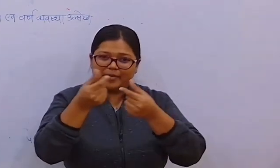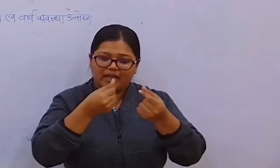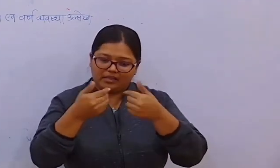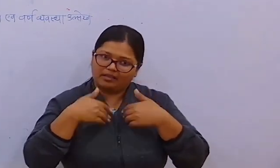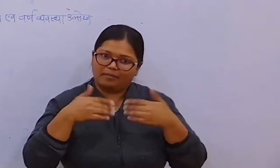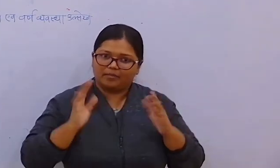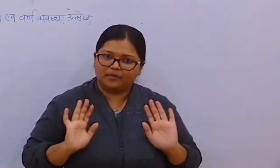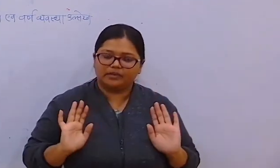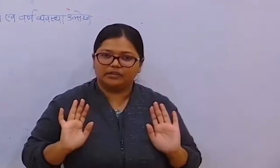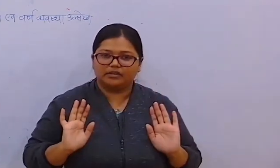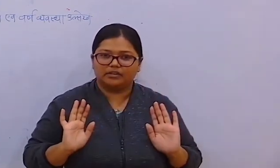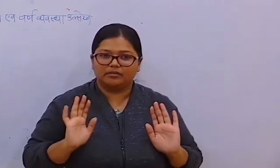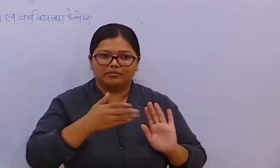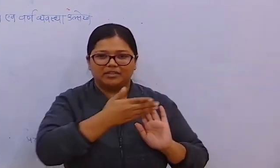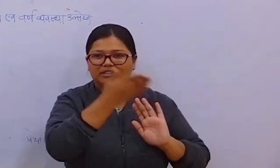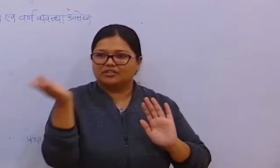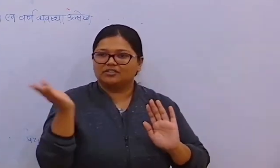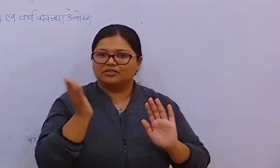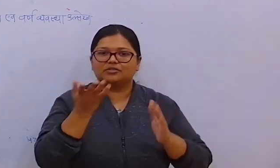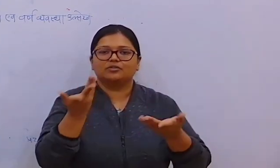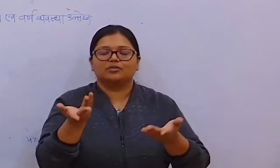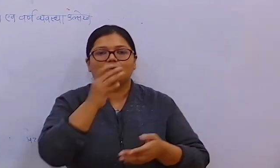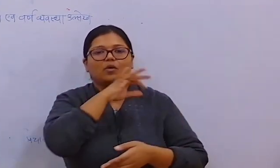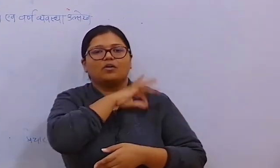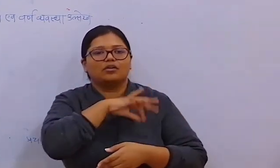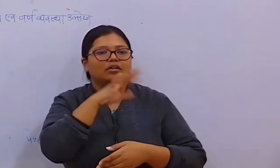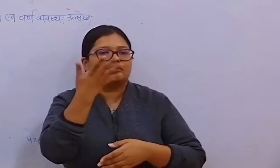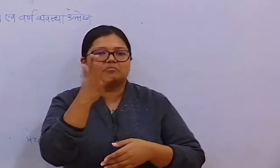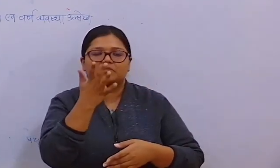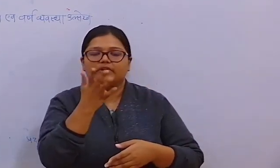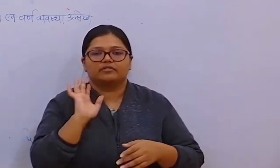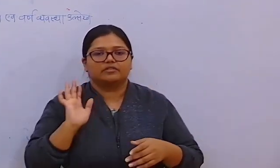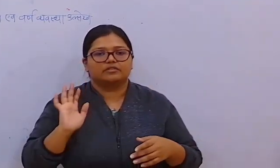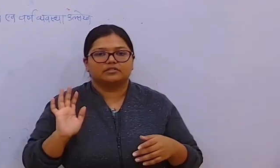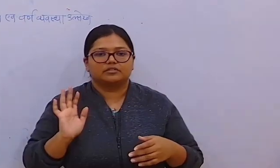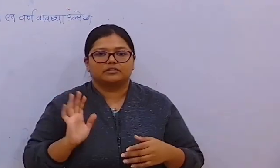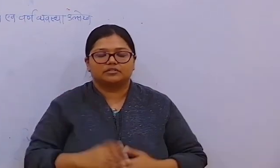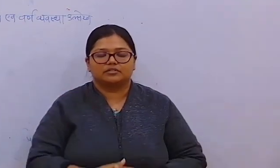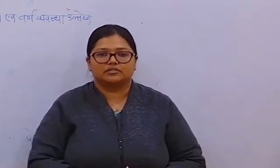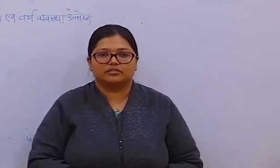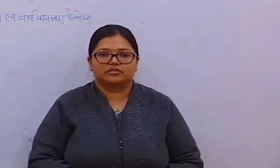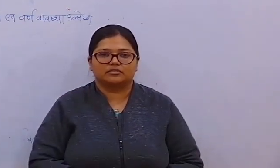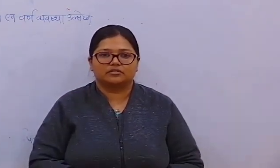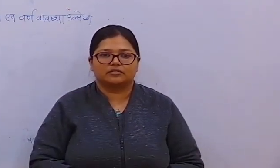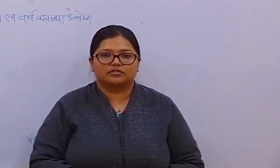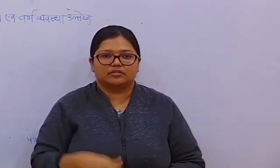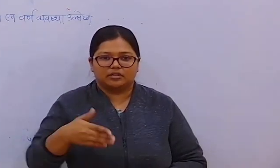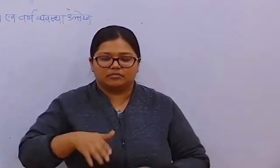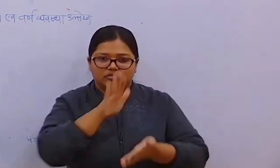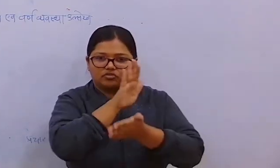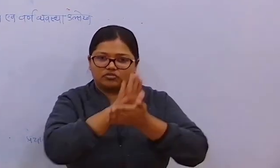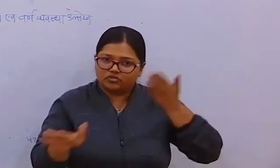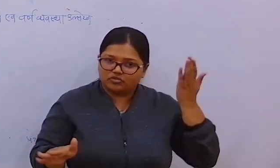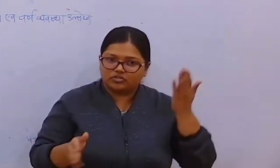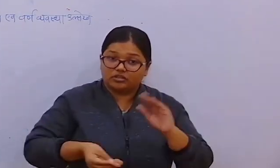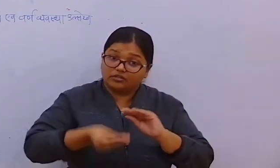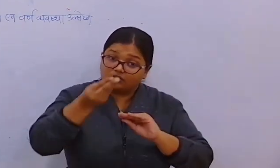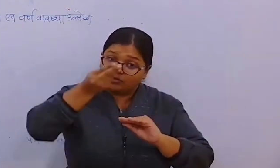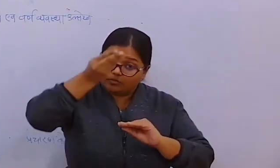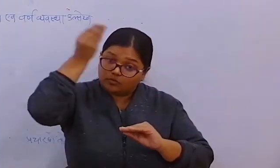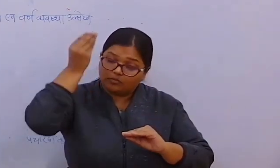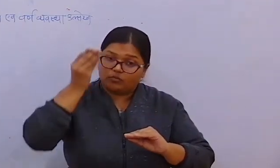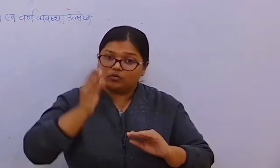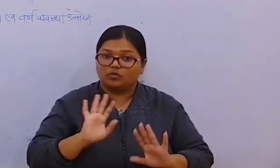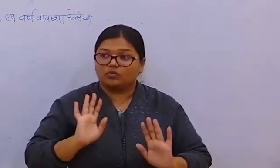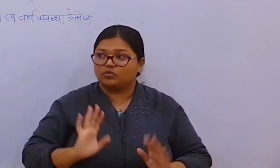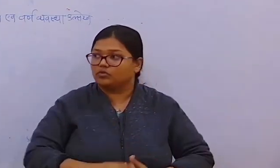भी जुड़ना शुरू हो जाएंगे, तो इसमें आपको क्या लाभ मिलेगा? कॉम्पिटिशन तो वैसे ही बढ़ जाएगा ना। उनके लिए